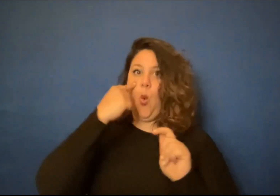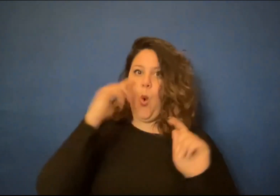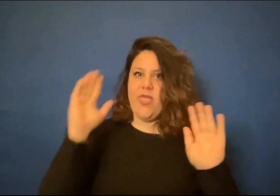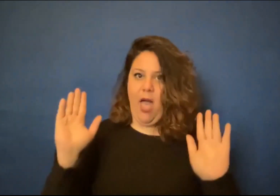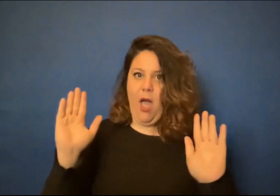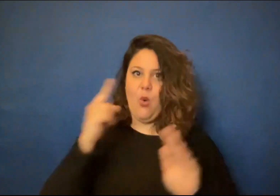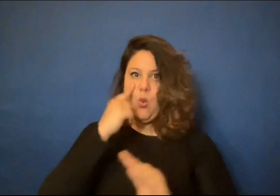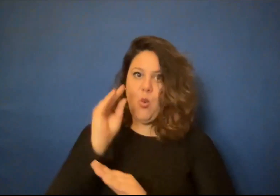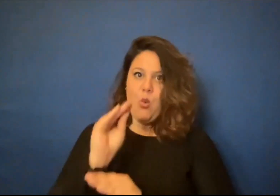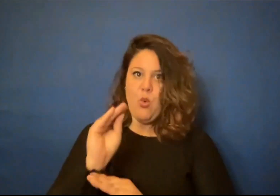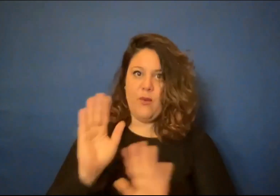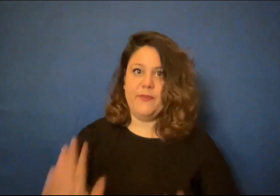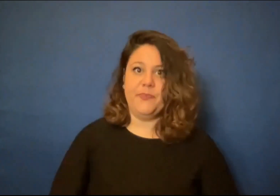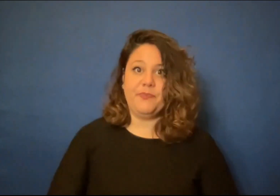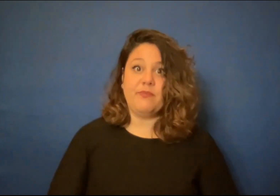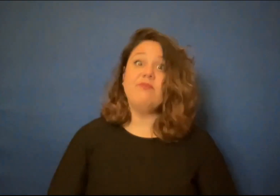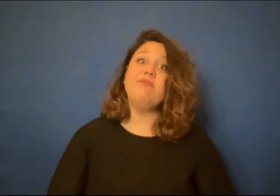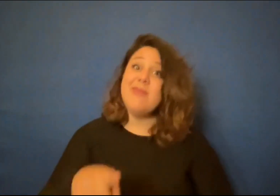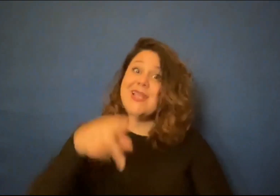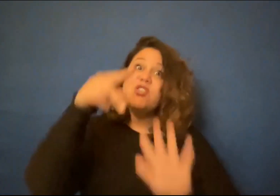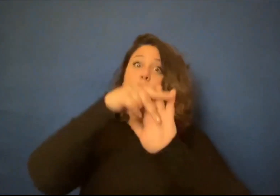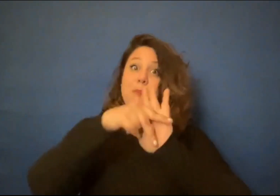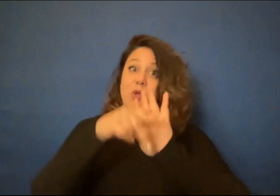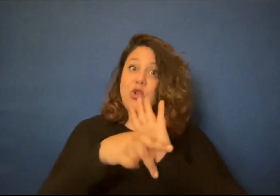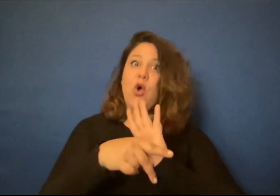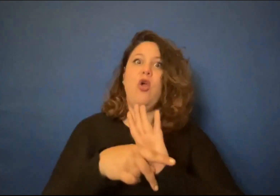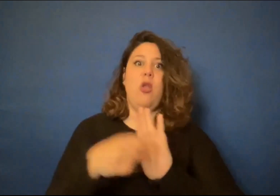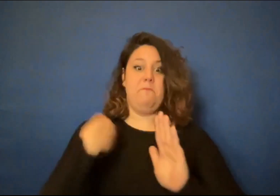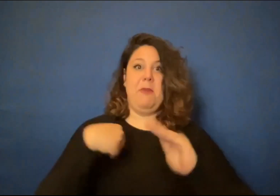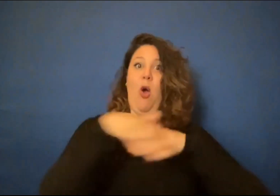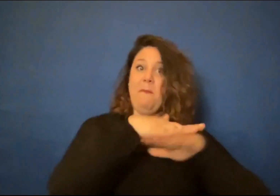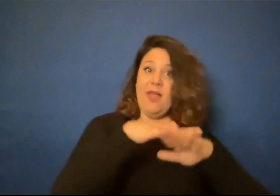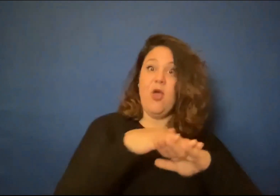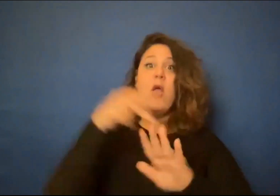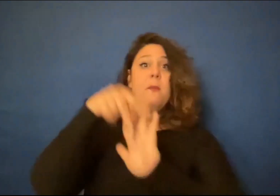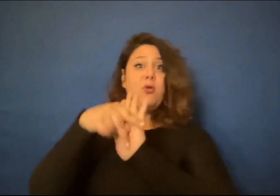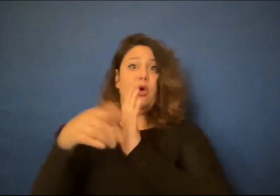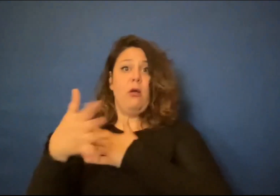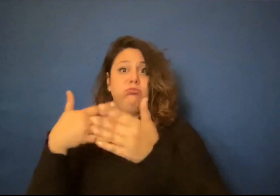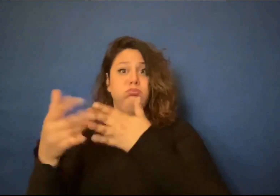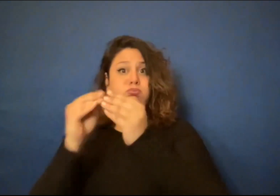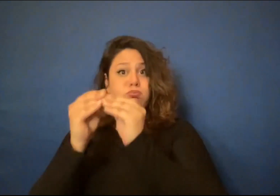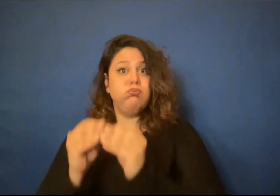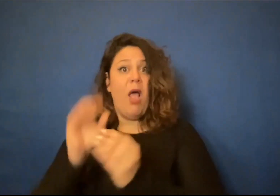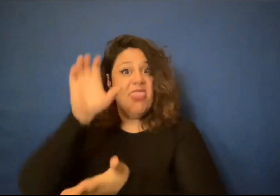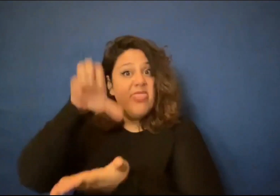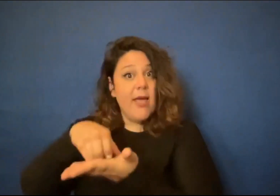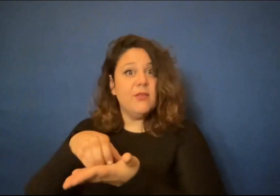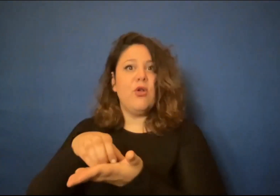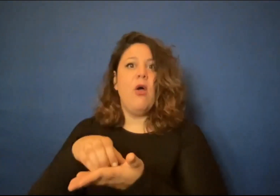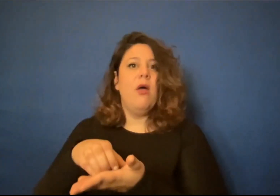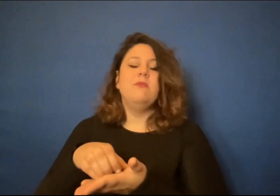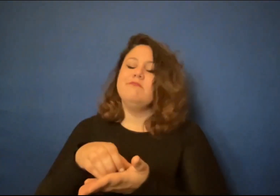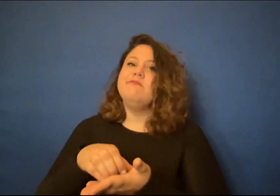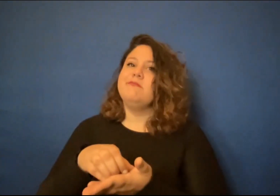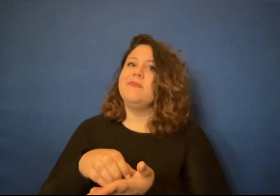tanto los que tienen las propias administraciones como los que están elaborados por los propios centros. Debemos ser conocedores de que existen